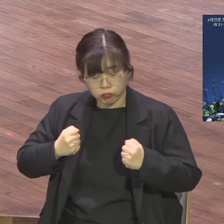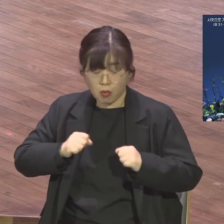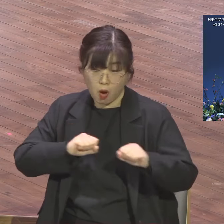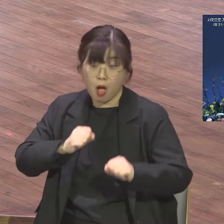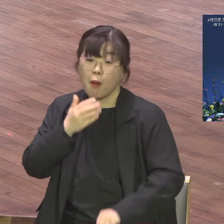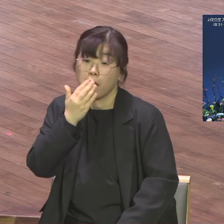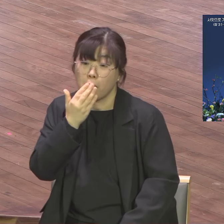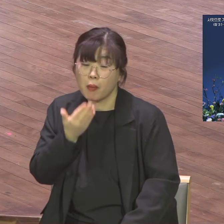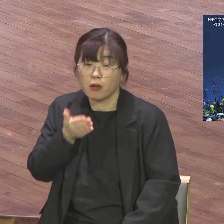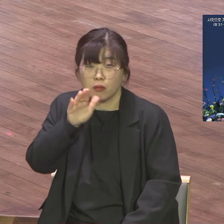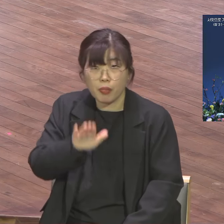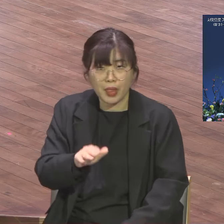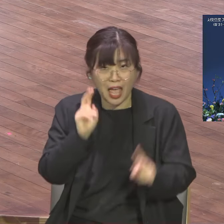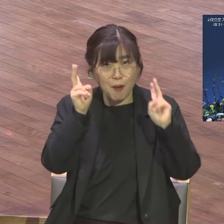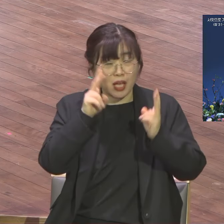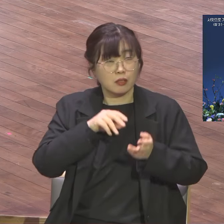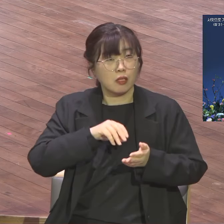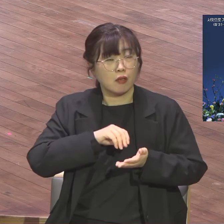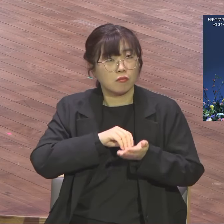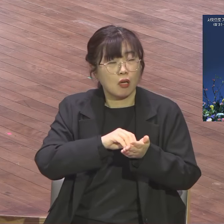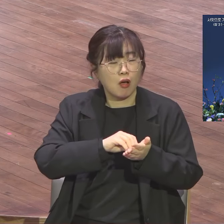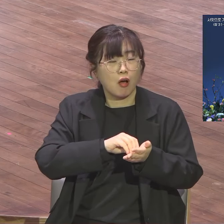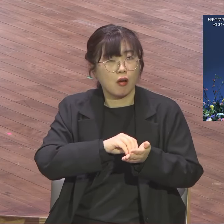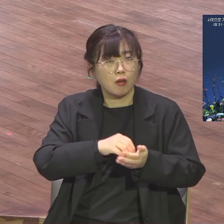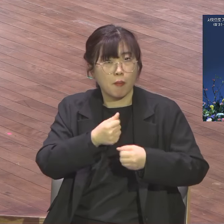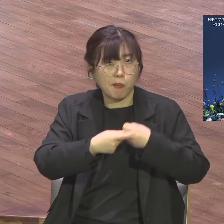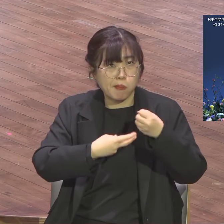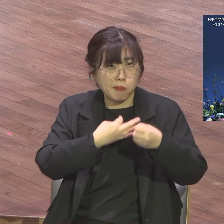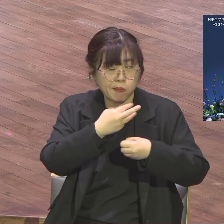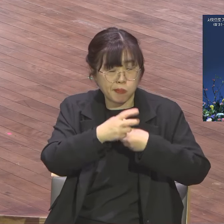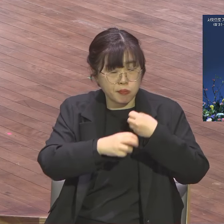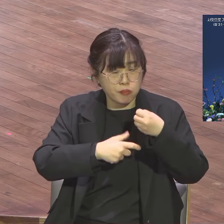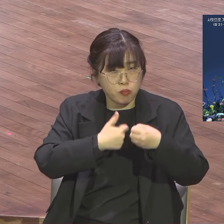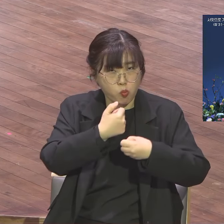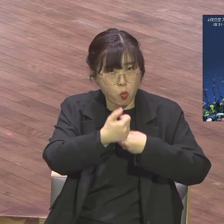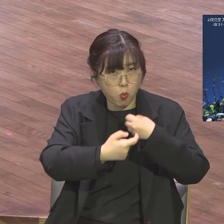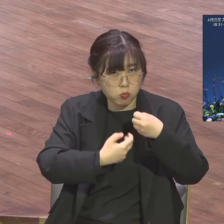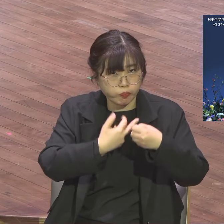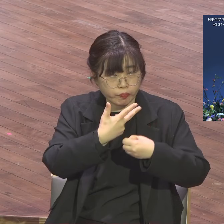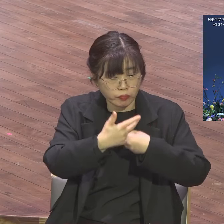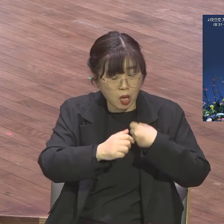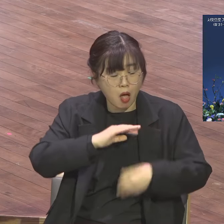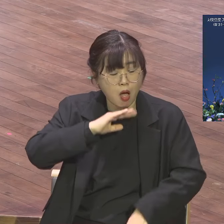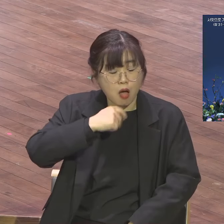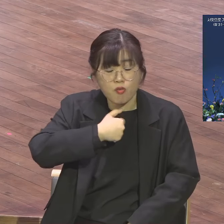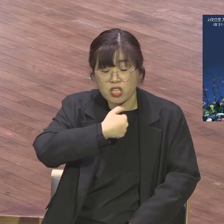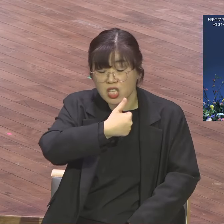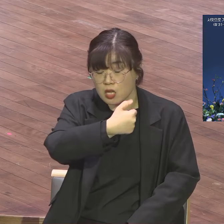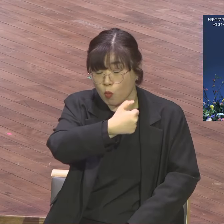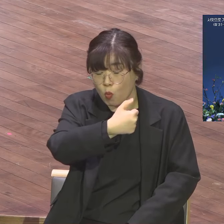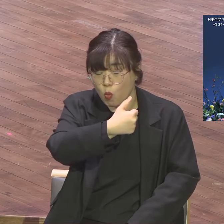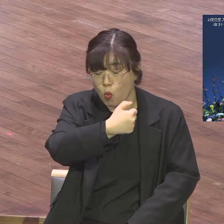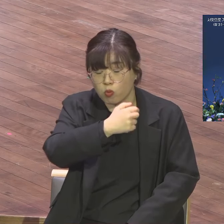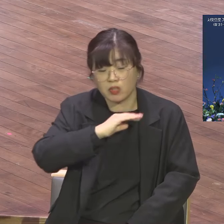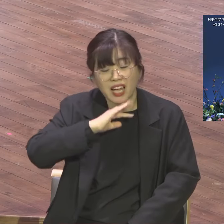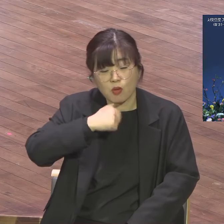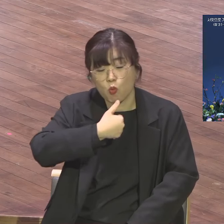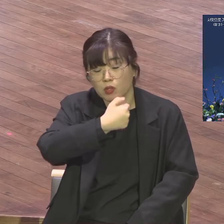선교 인력, 이 엘리트 선교 인력, 이 그런 차원에서 볼 때 굉장히